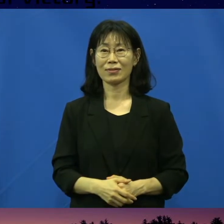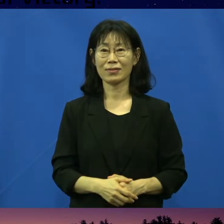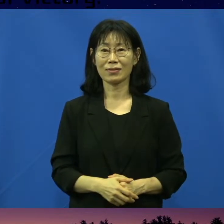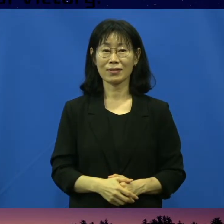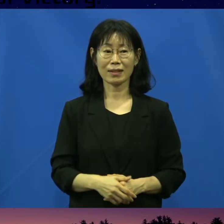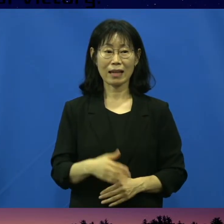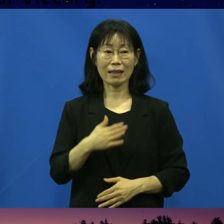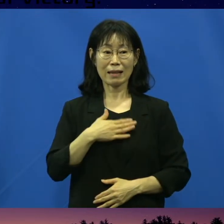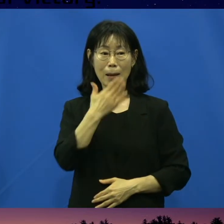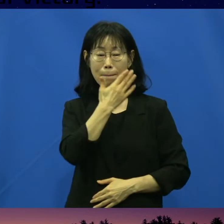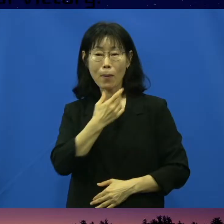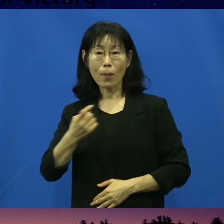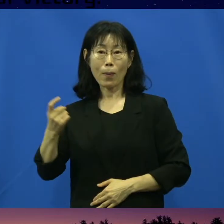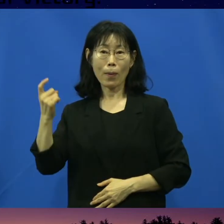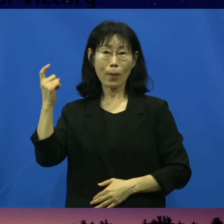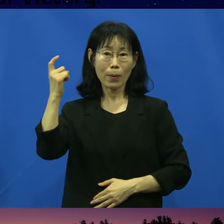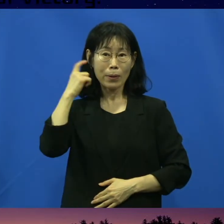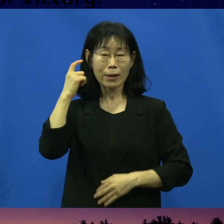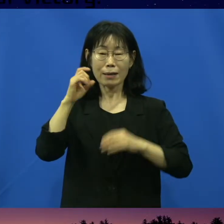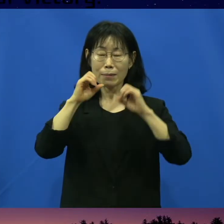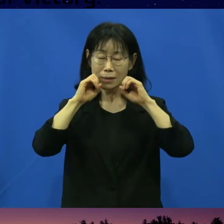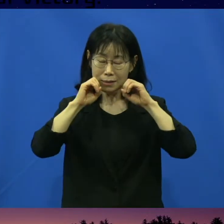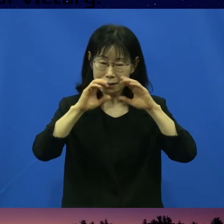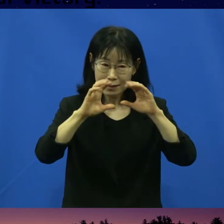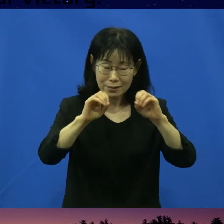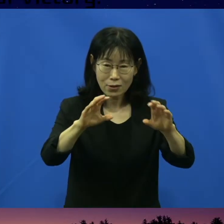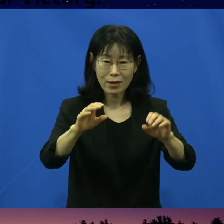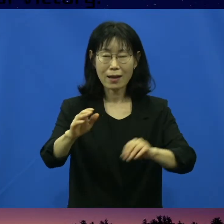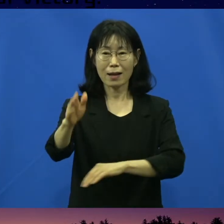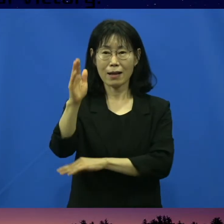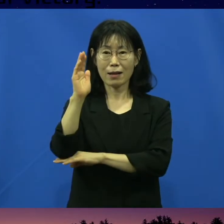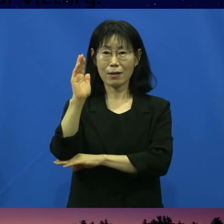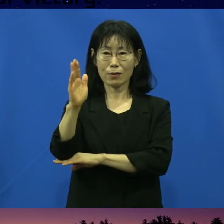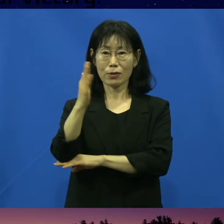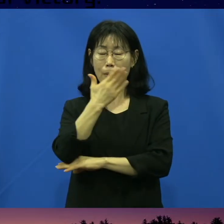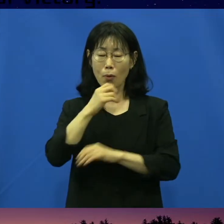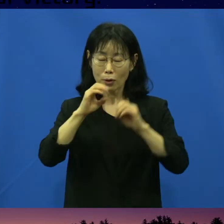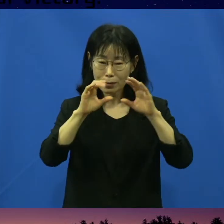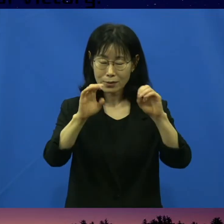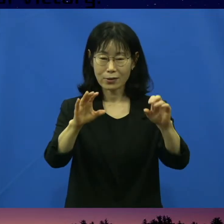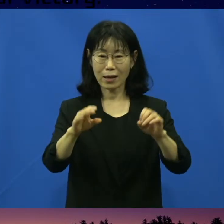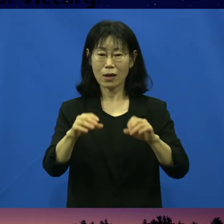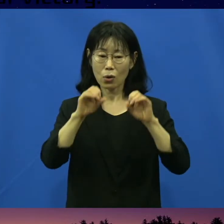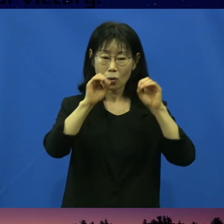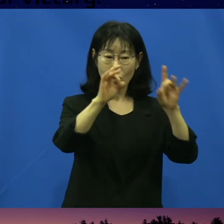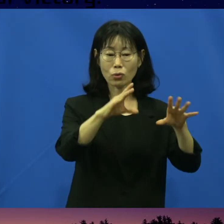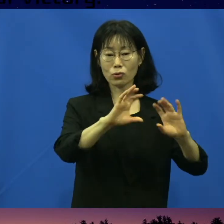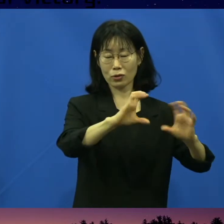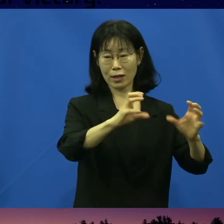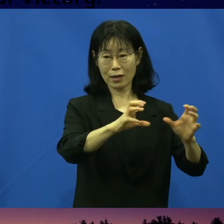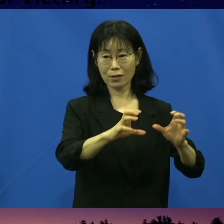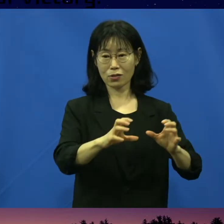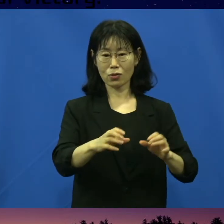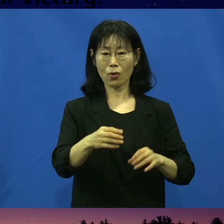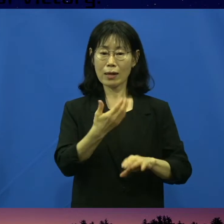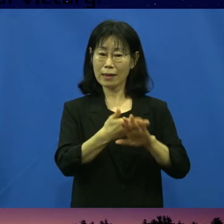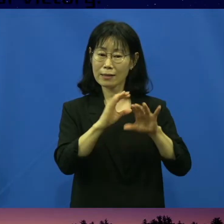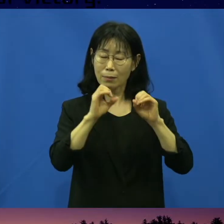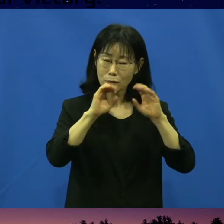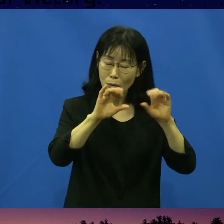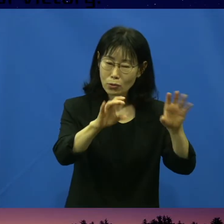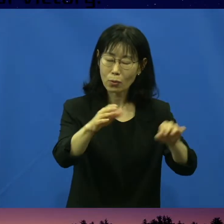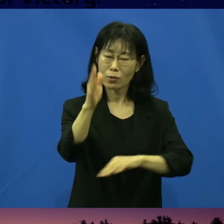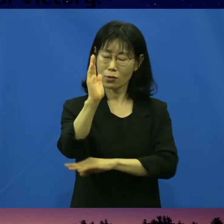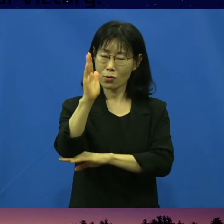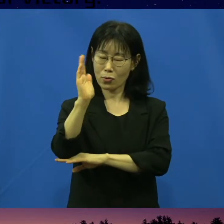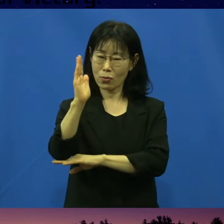저는 복음을 전하면서도 복음을 전하고 전도 설교를 많이 하고요. 뭐 호주에서도 전도 설교하고 우리 교회에서도 계속 전도 설교했지만,